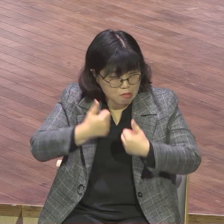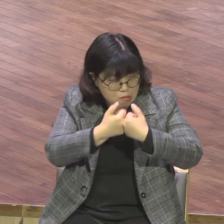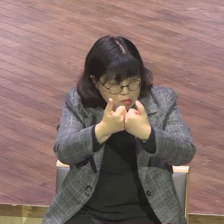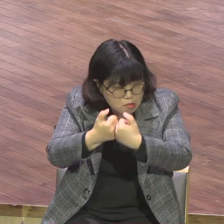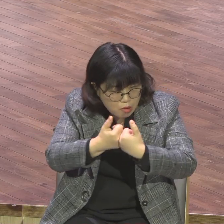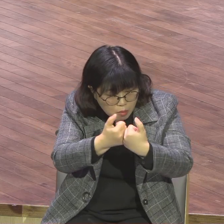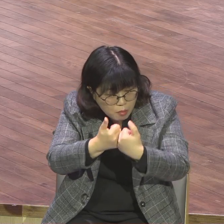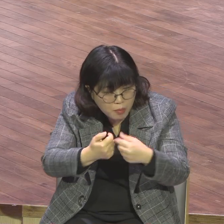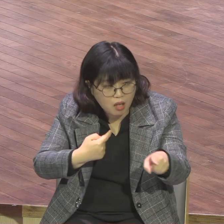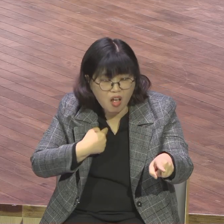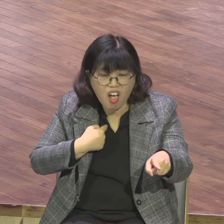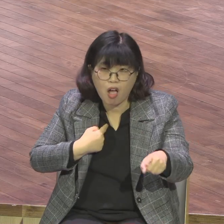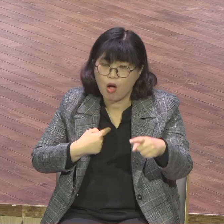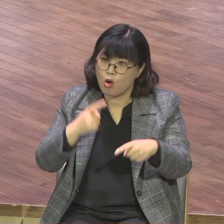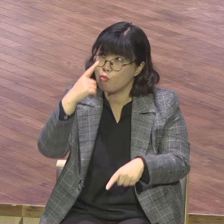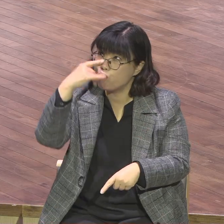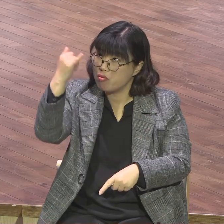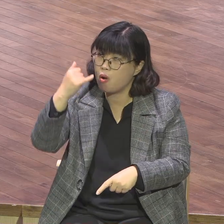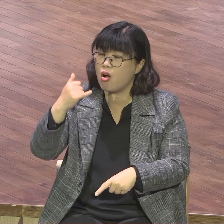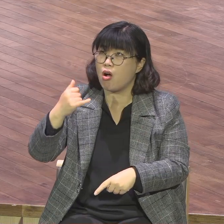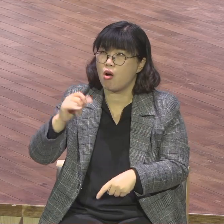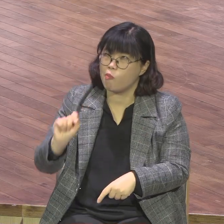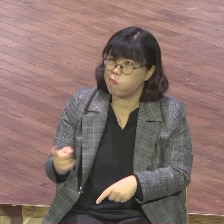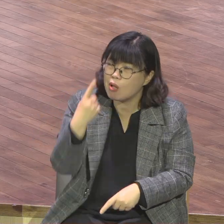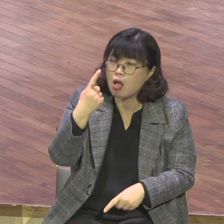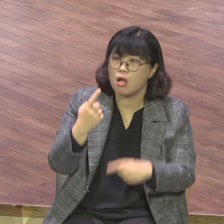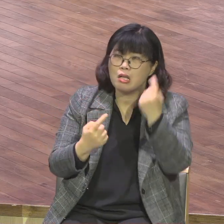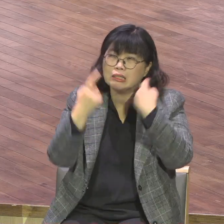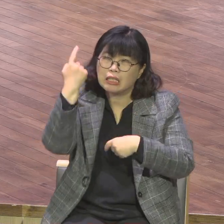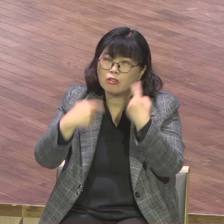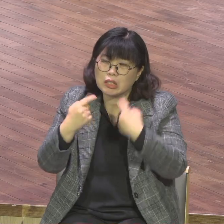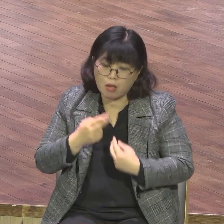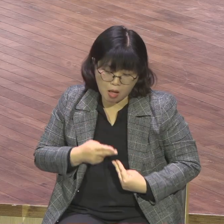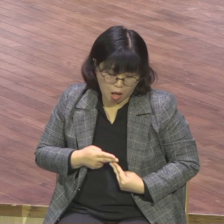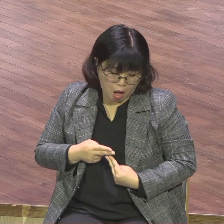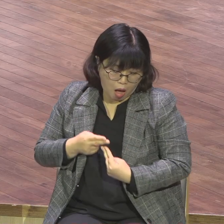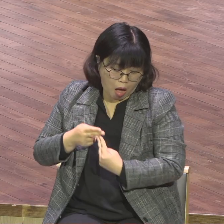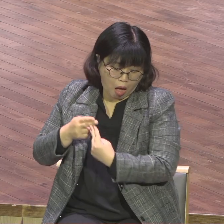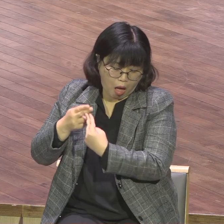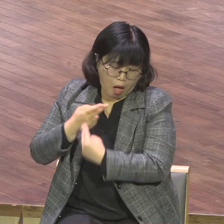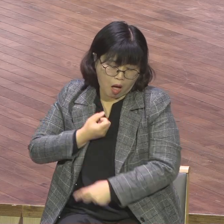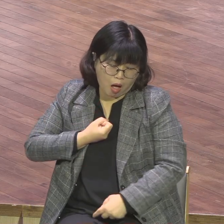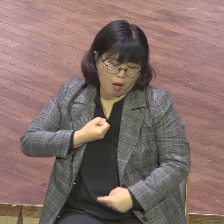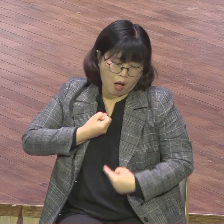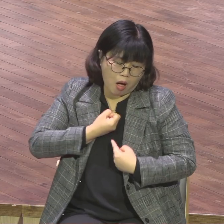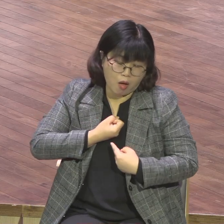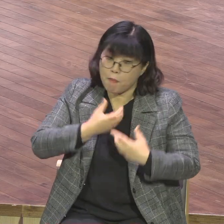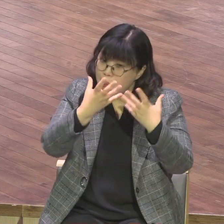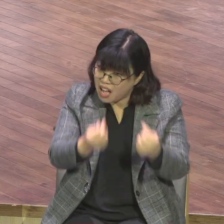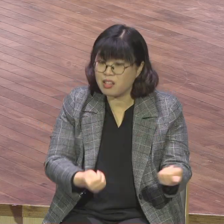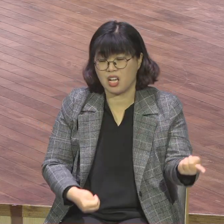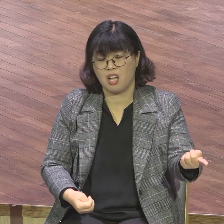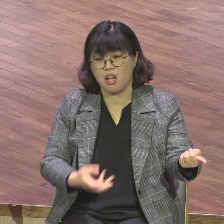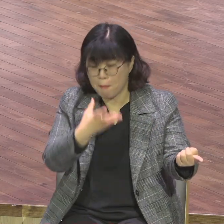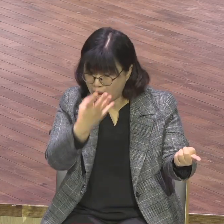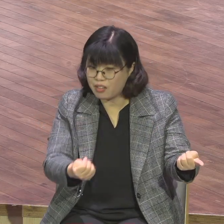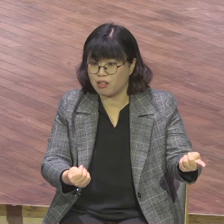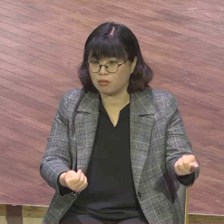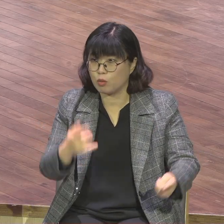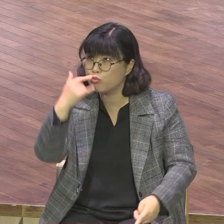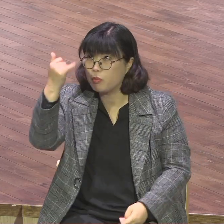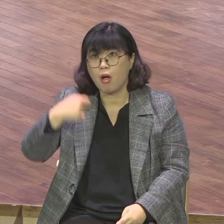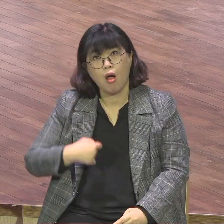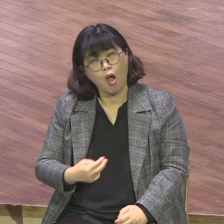얼마나 사랑하고 내가 지를 위해서 얼마나 희생하고 얼마나 잘해줬는데 그렇게 말하는 자녀는 상처예요. 상처